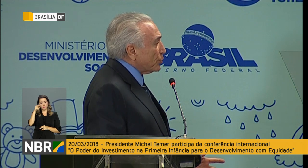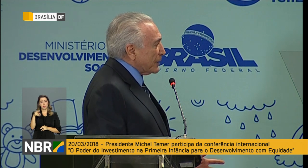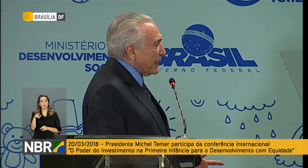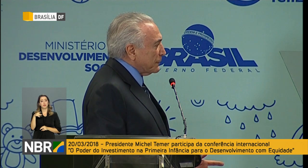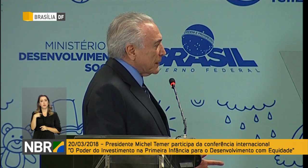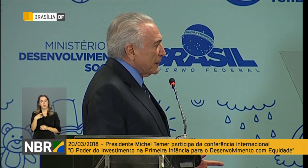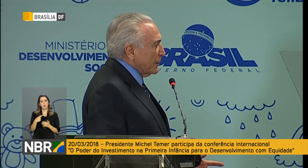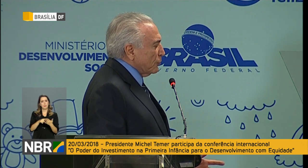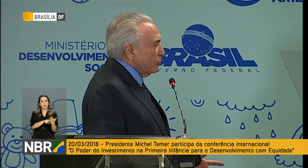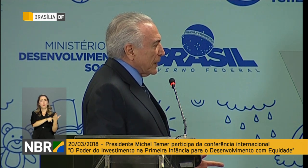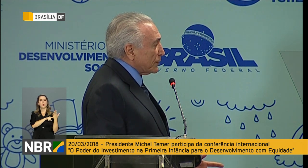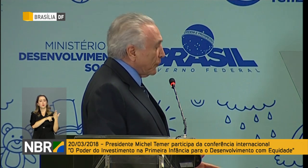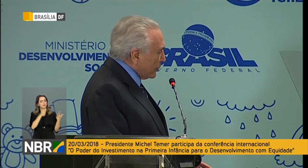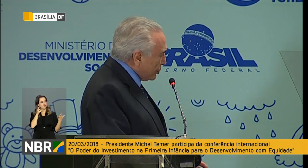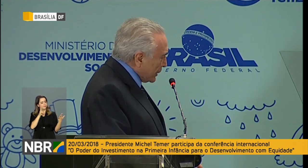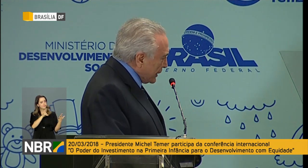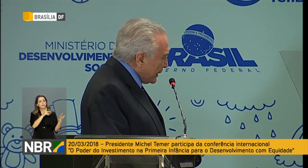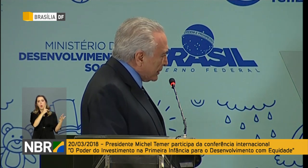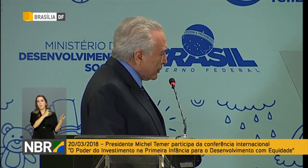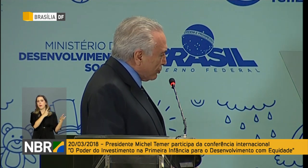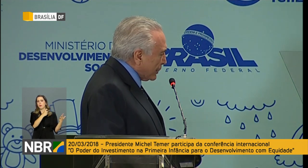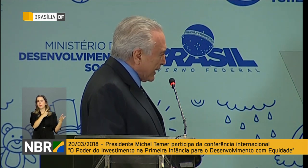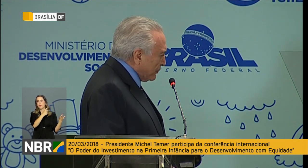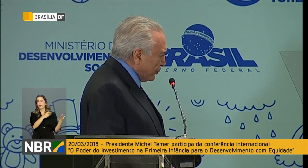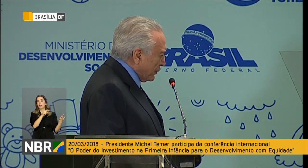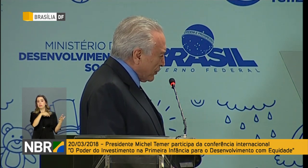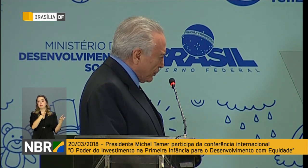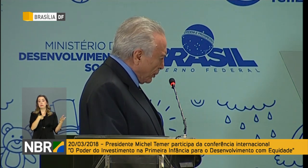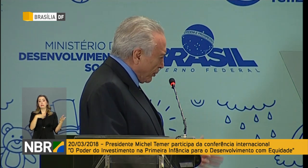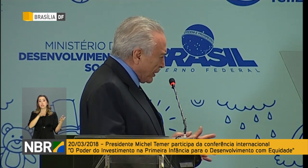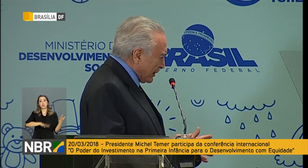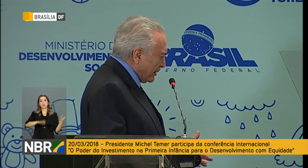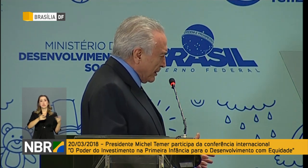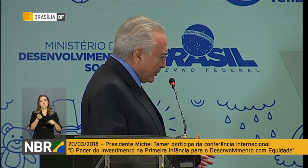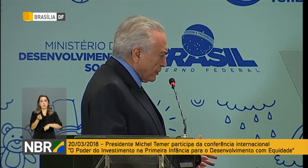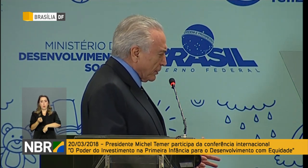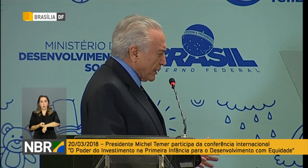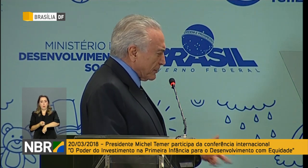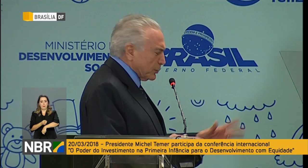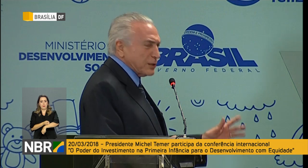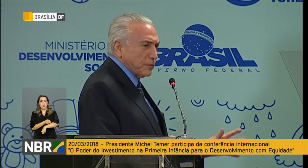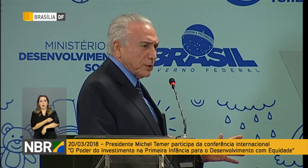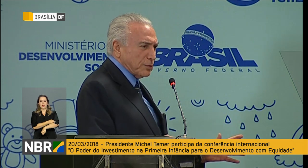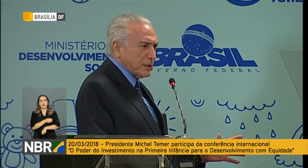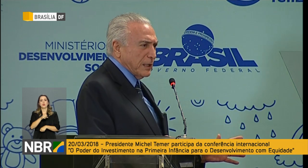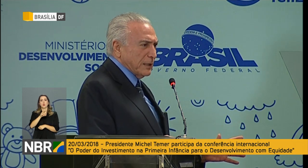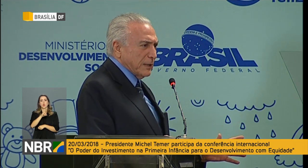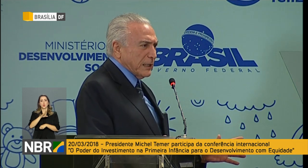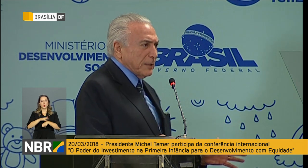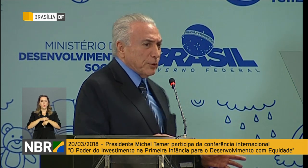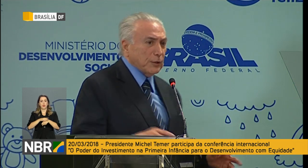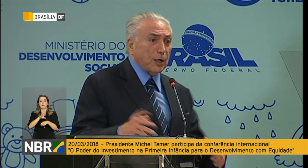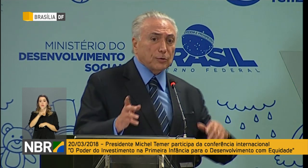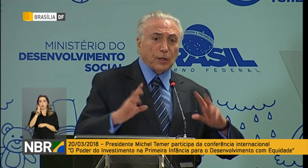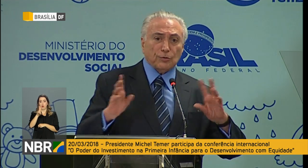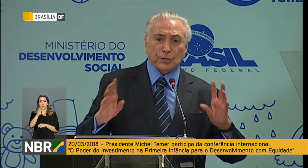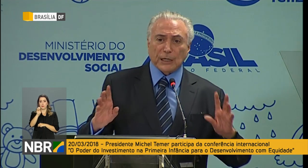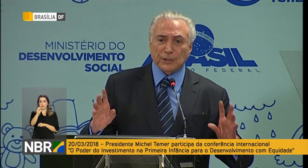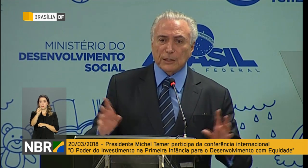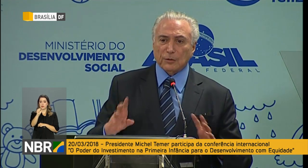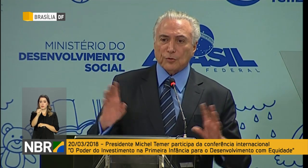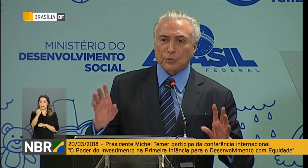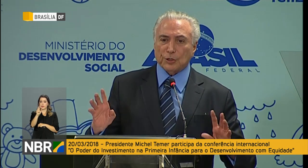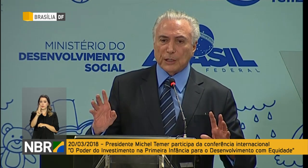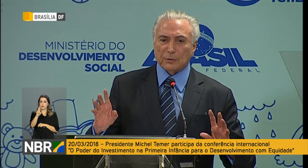Zurita me mostrava umas fotos de crianças com sarampo, né? uma coisa dolorosa, muitas fotos, né? Porque nós, no nosso